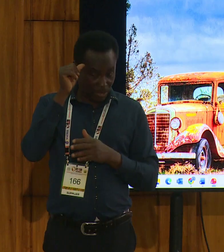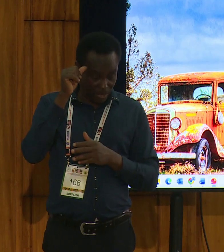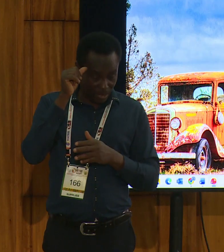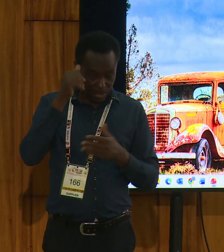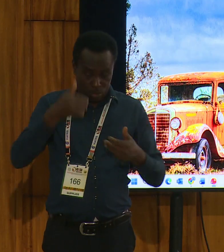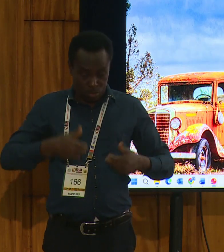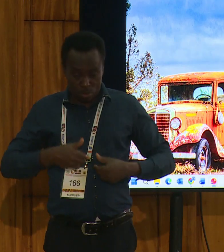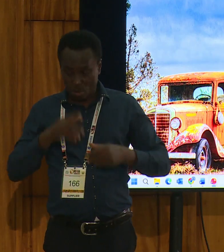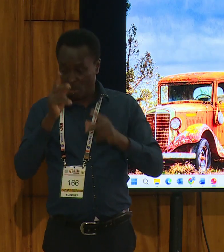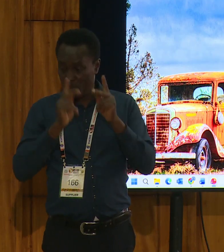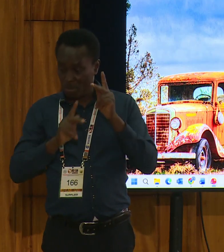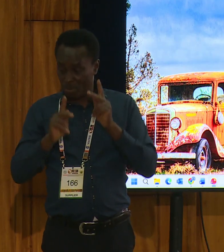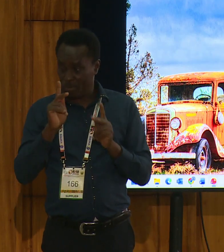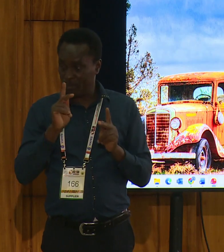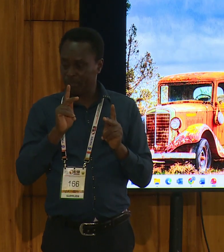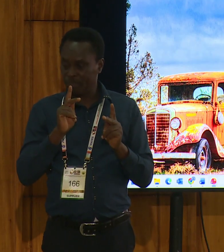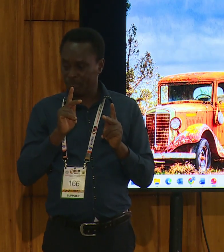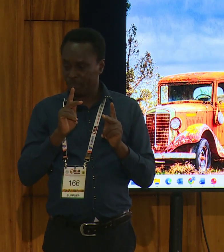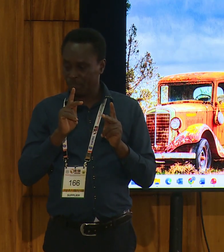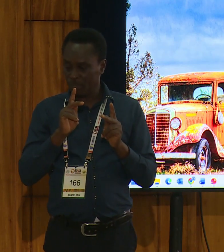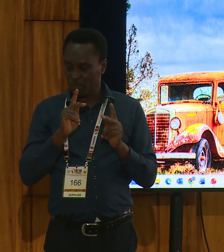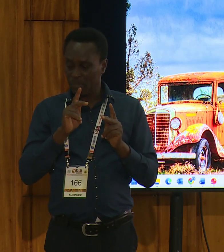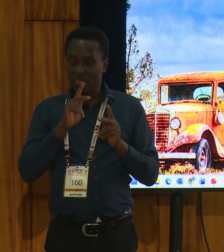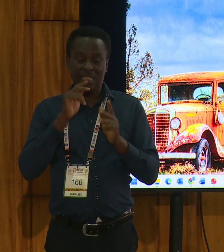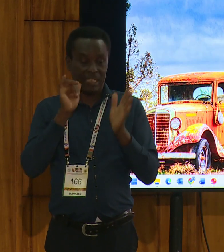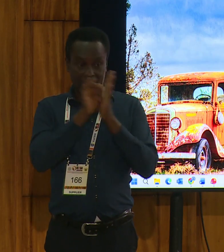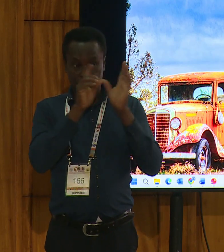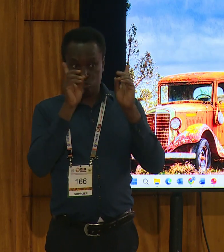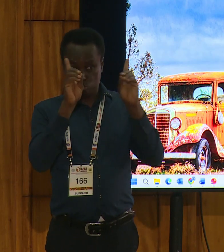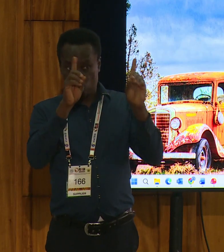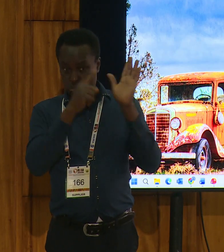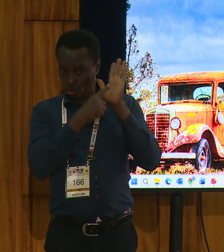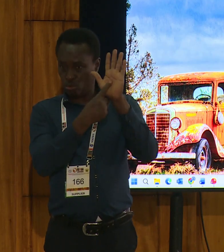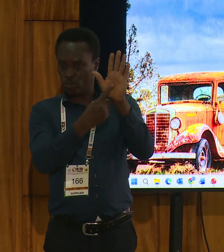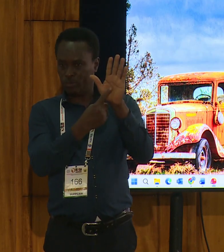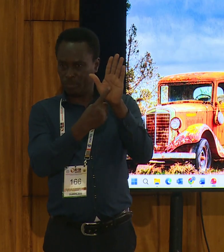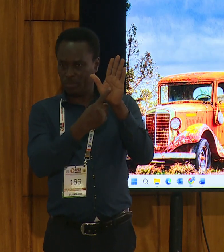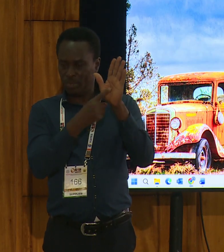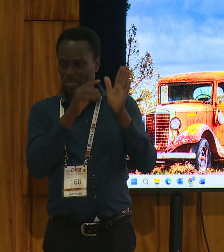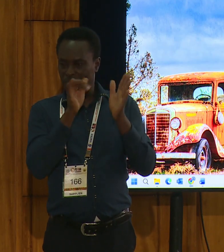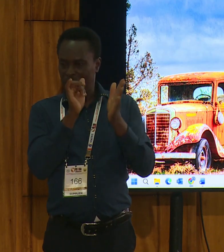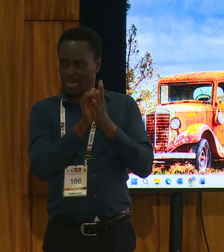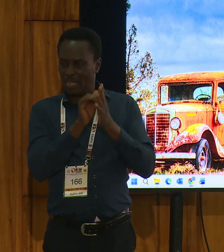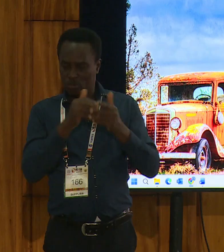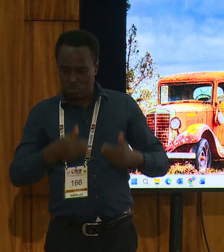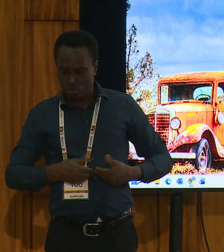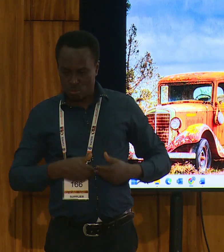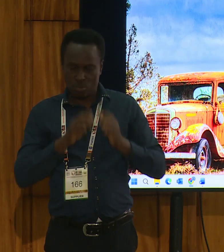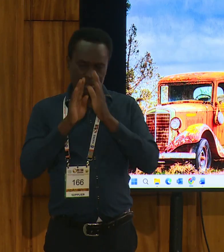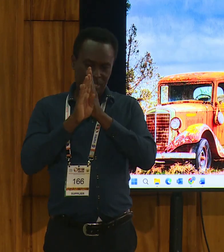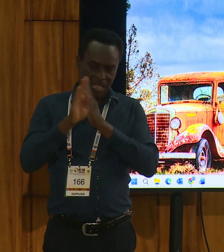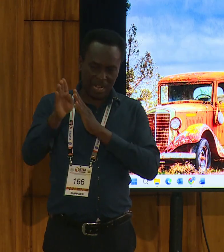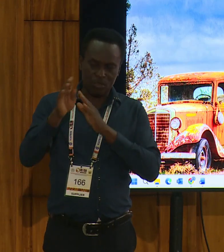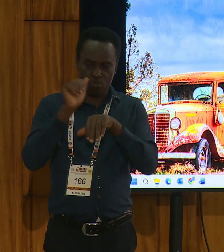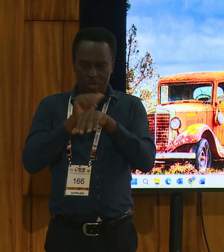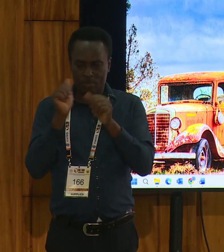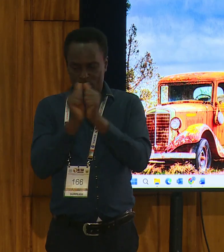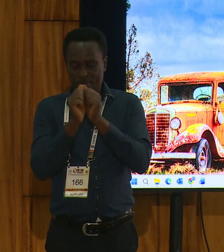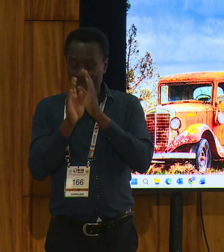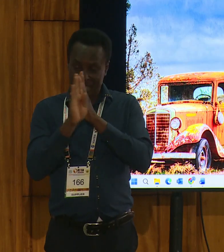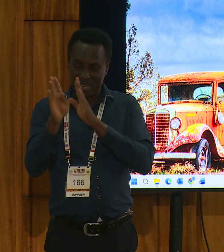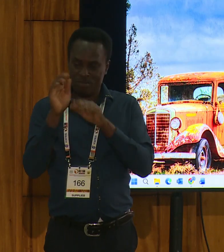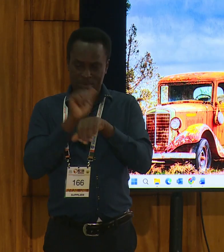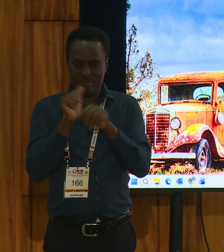les jeunes ou les jeunes, et de montrer comment les jeunes peuvent aussi jouer un rôle direct pour essayer d'interpeller